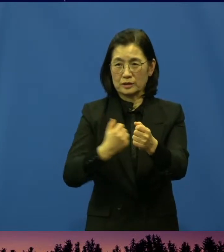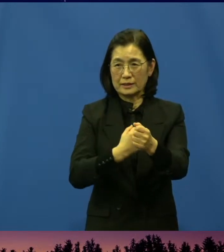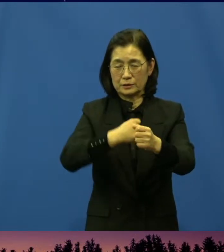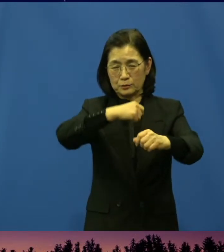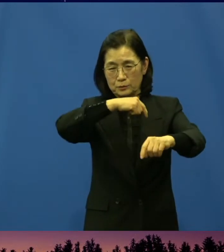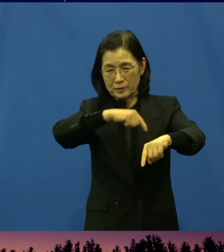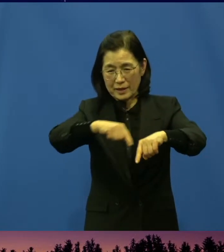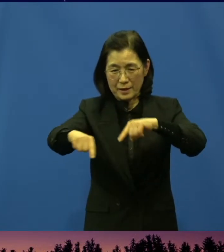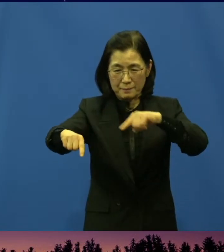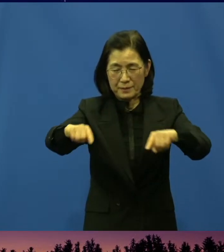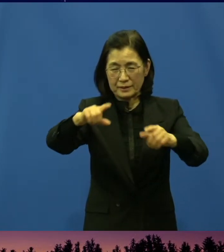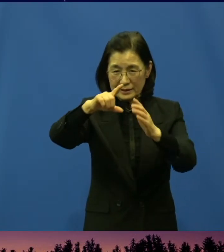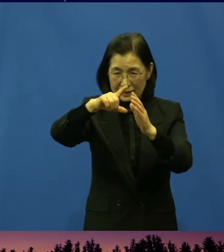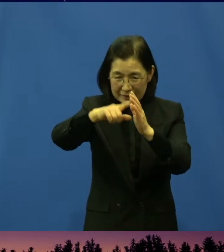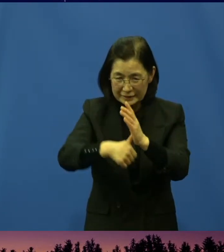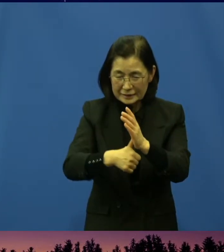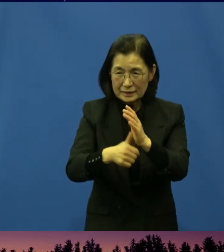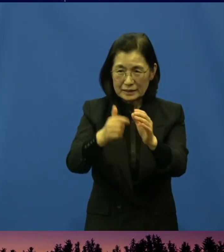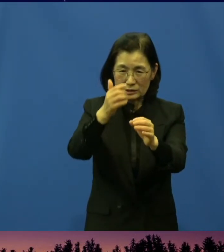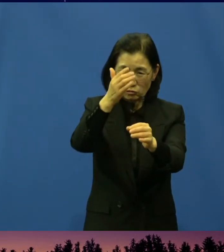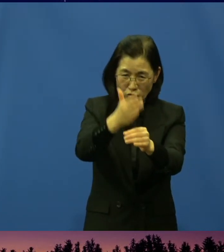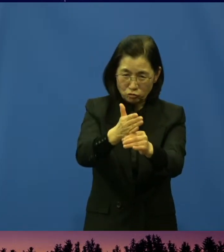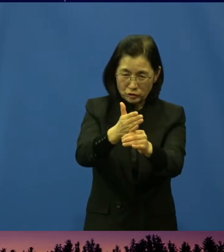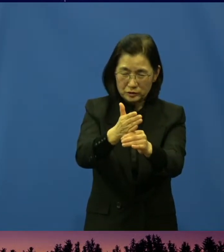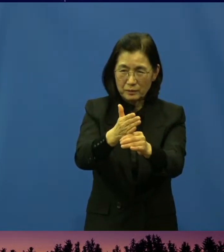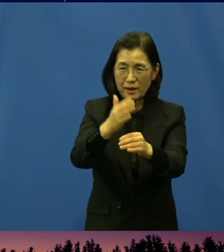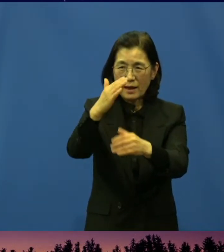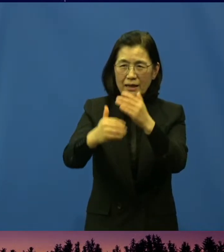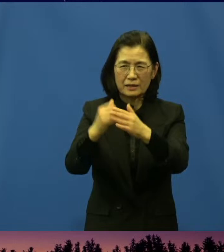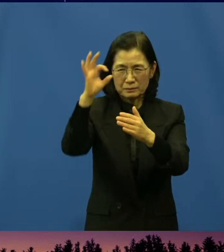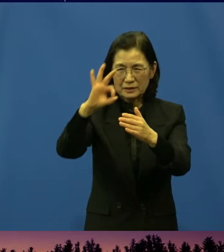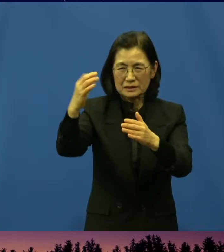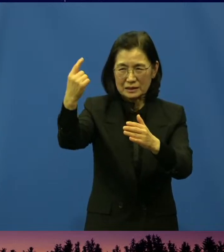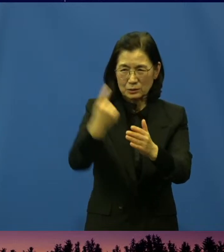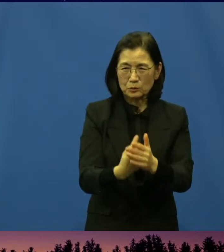그 시간의 중심에 하나님이 찾아오시는 거예요.